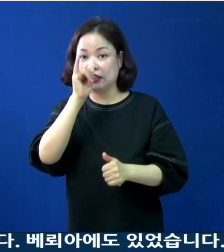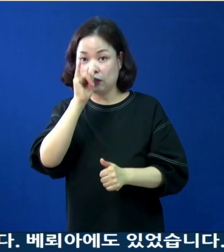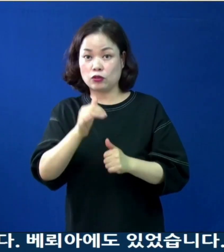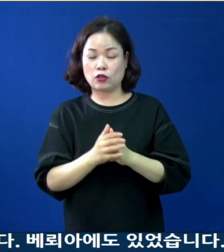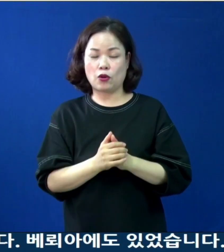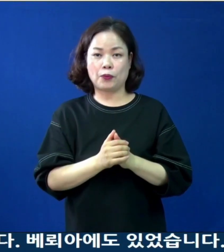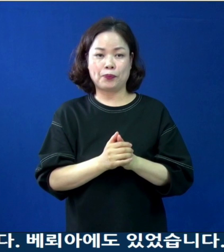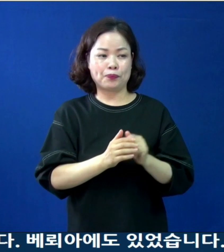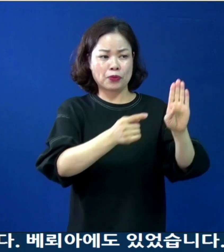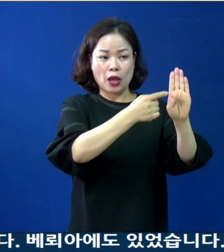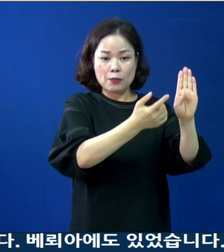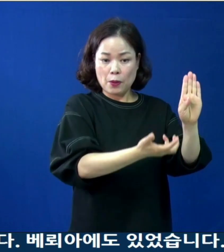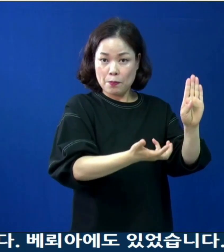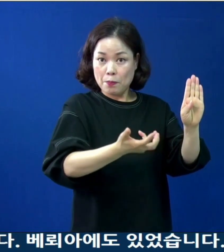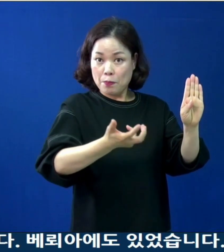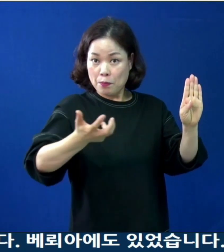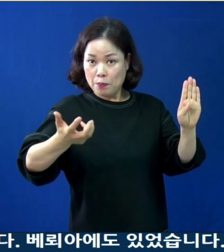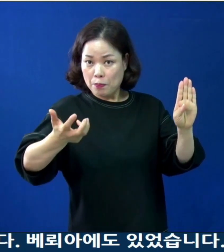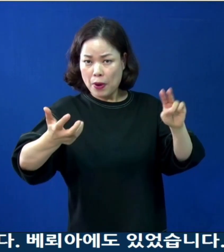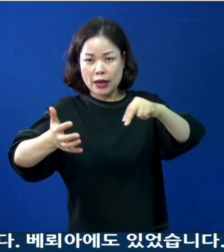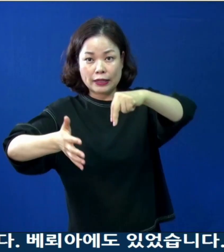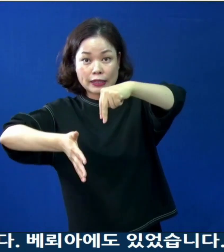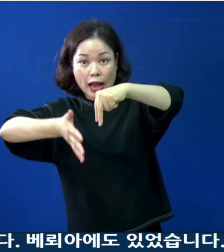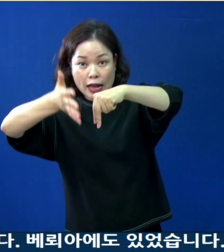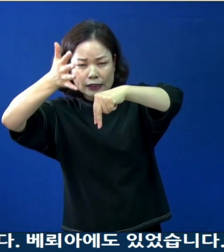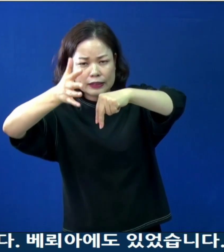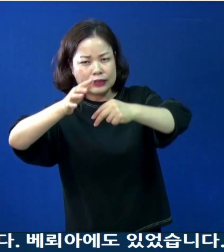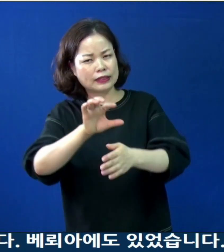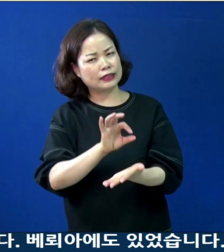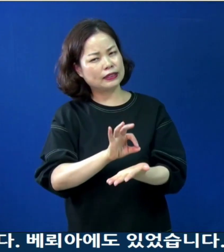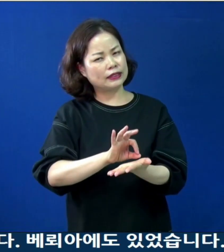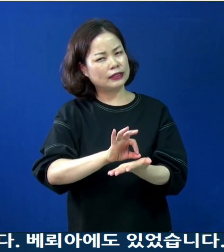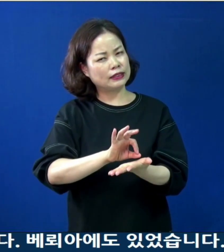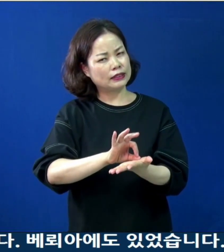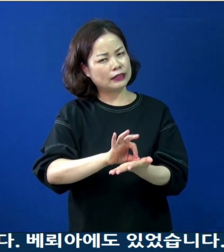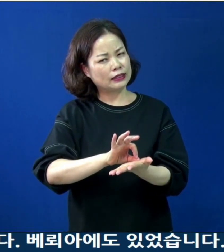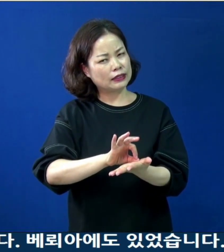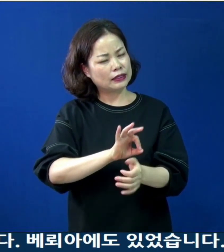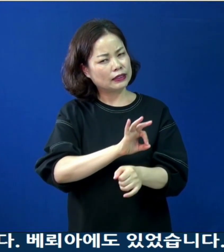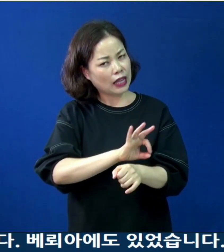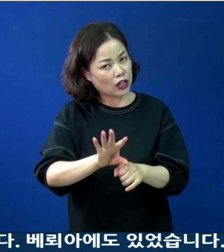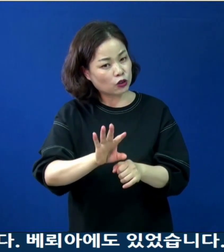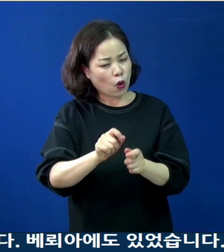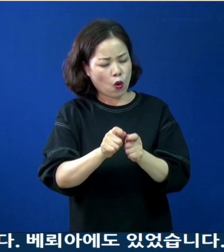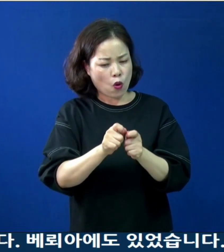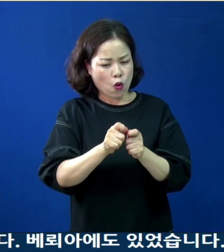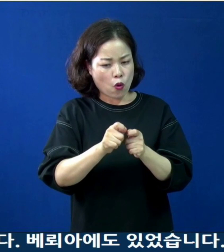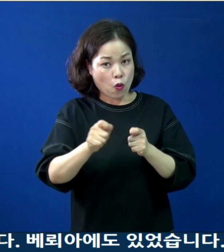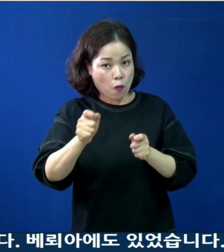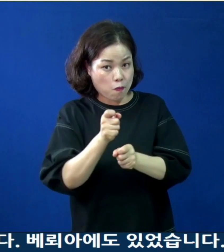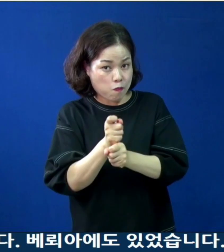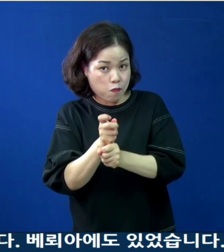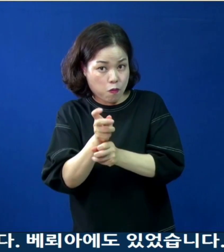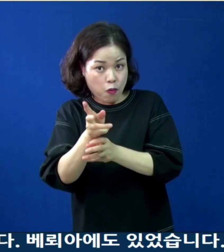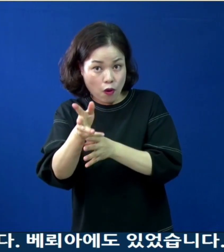떠나서 데살로니가까지 가는데 대략 그 거리가 얼마나 될까? 오늘